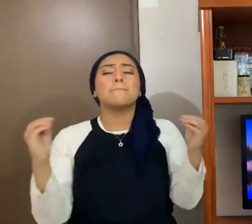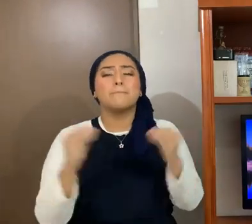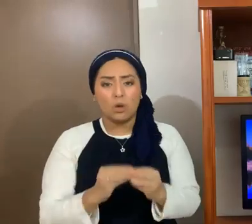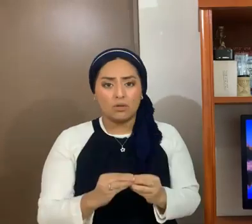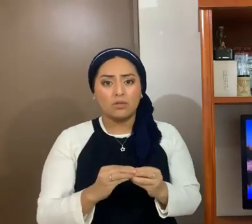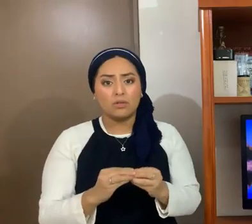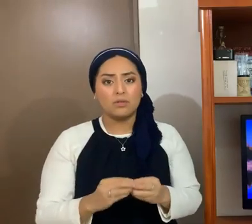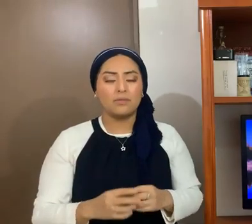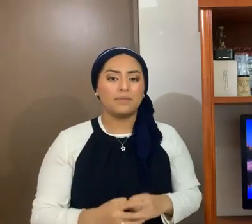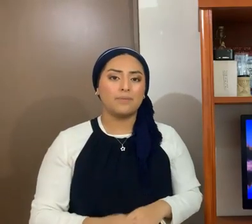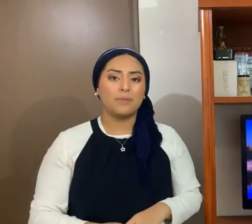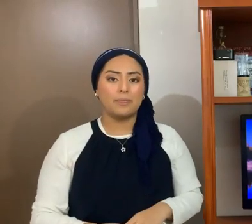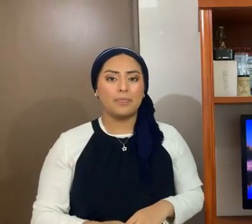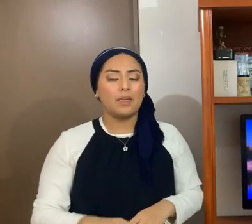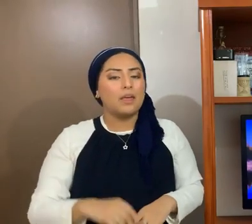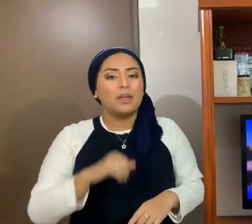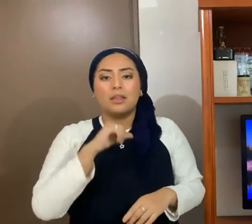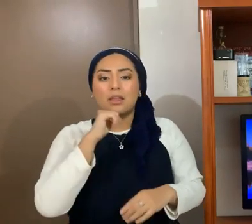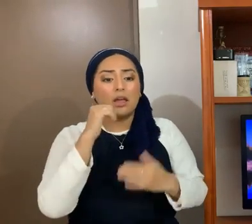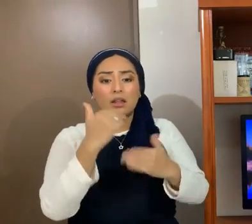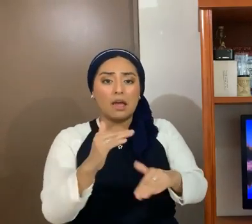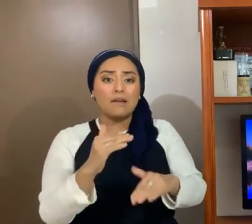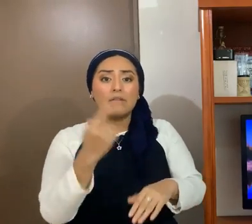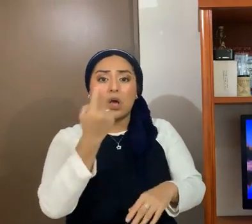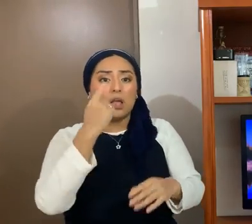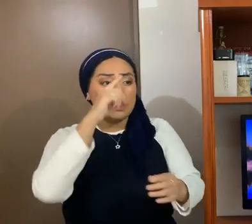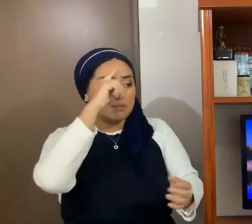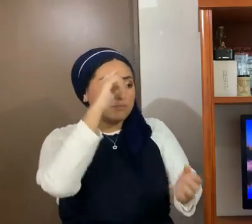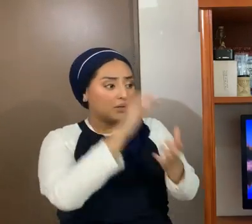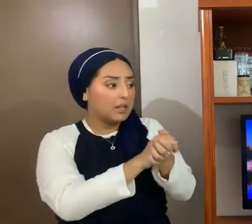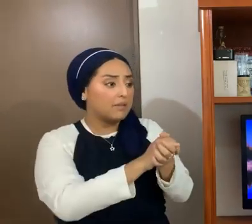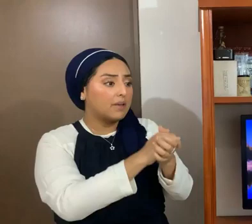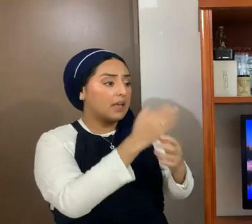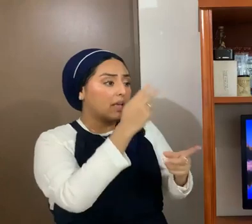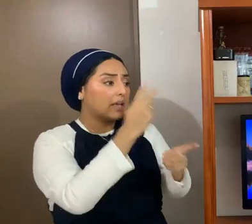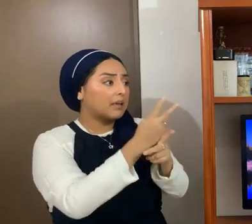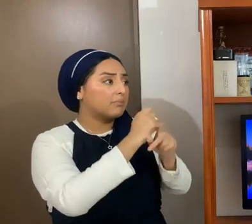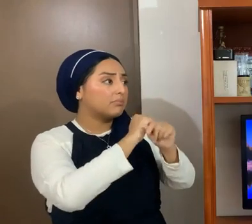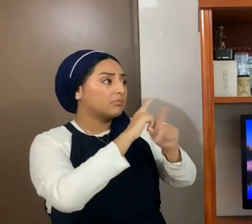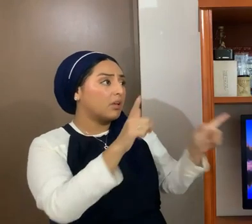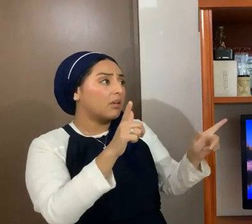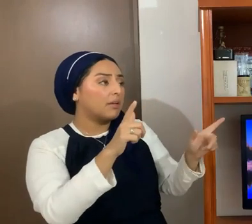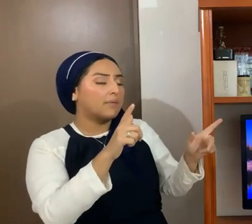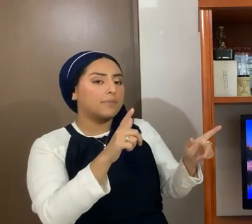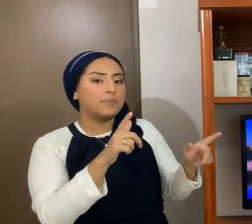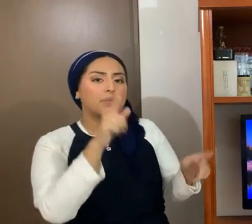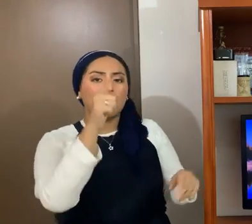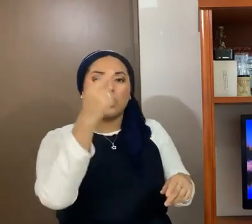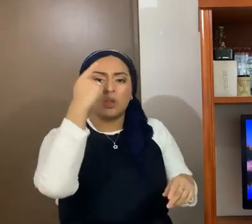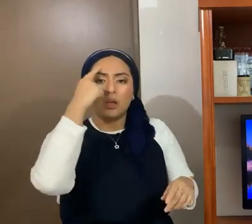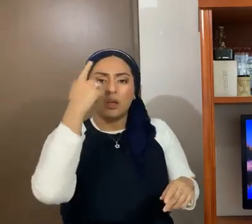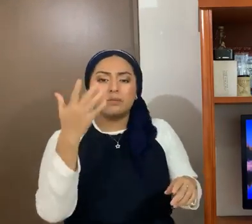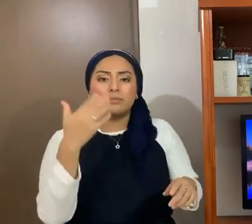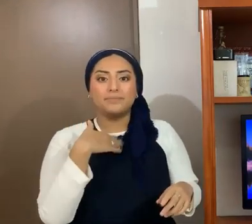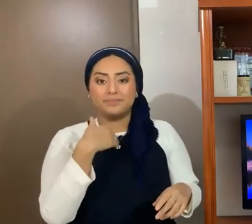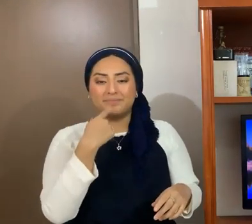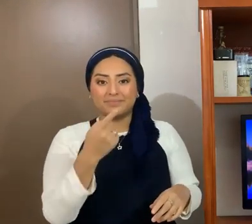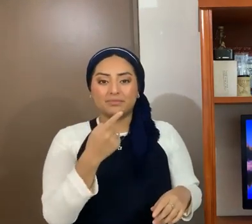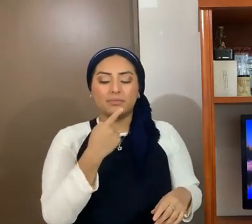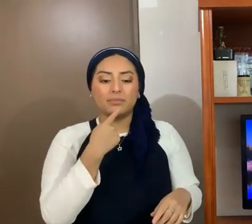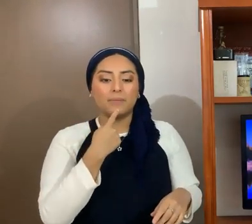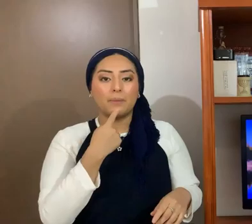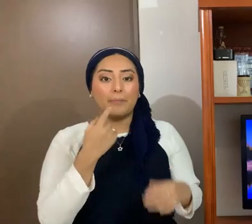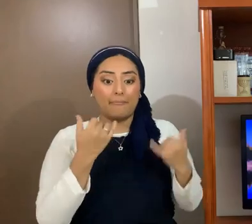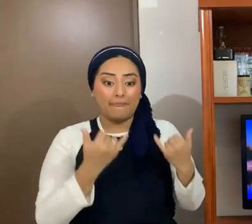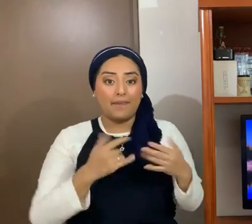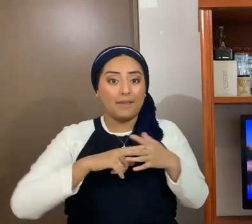el extra. No basta con ser solo creyente y cumplir por cumplir. ¿Qué te parecería, ya lo decía yo hace un momento,